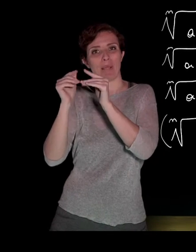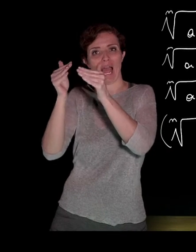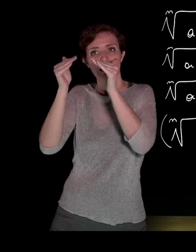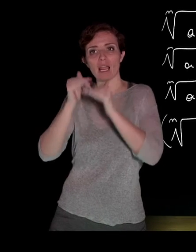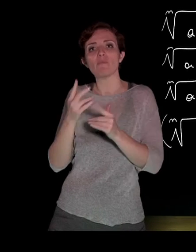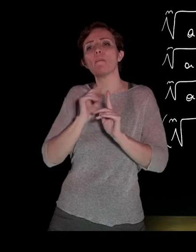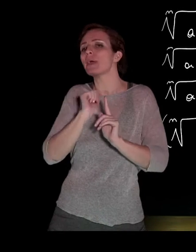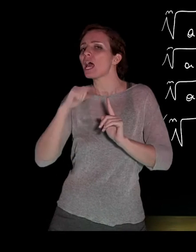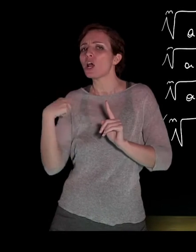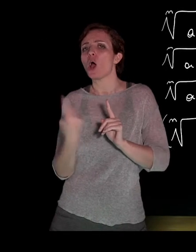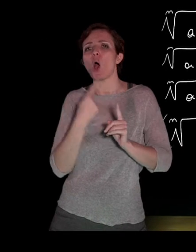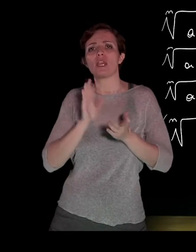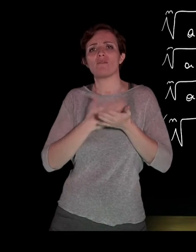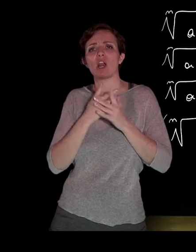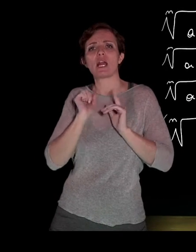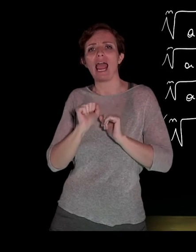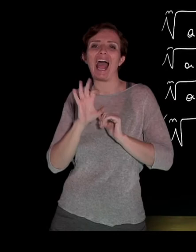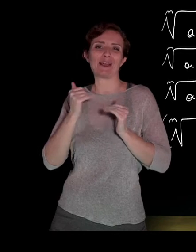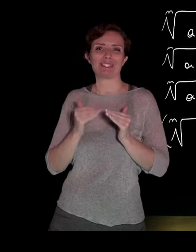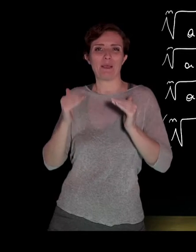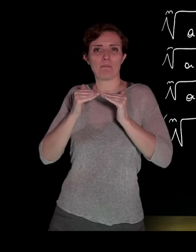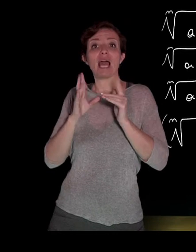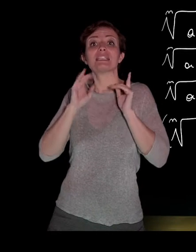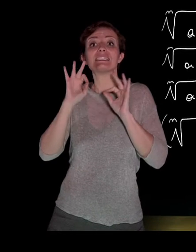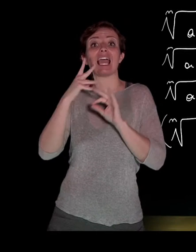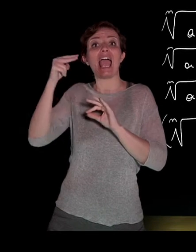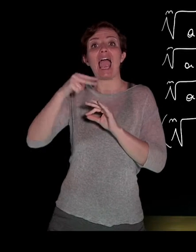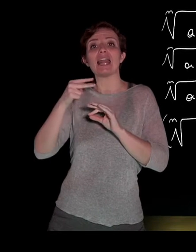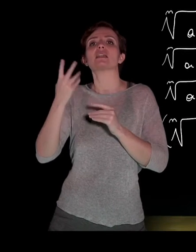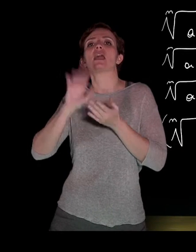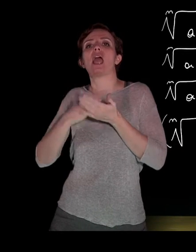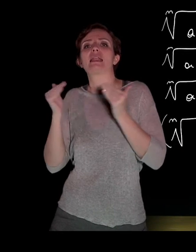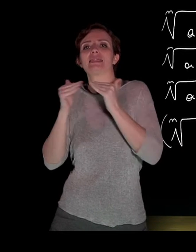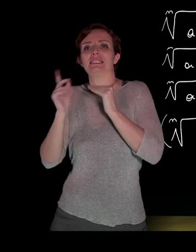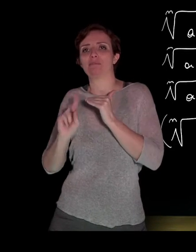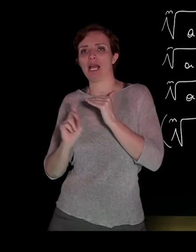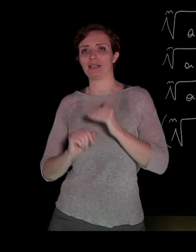valore di a appartenente reali nel caso in cui sia una quantità di spari